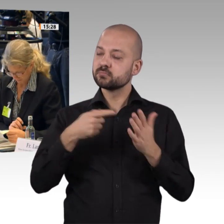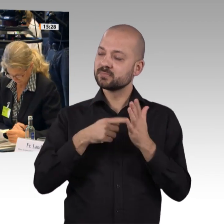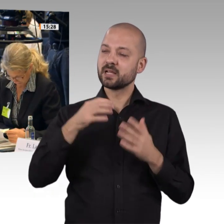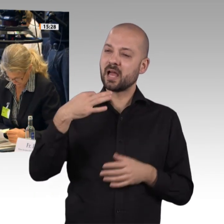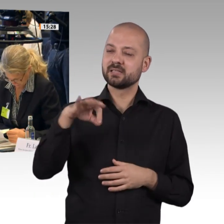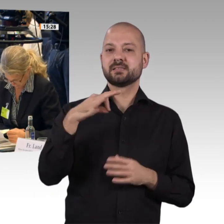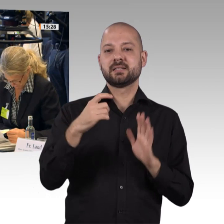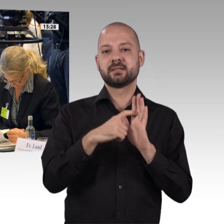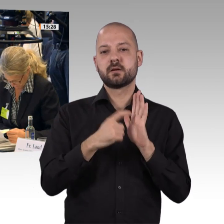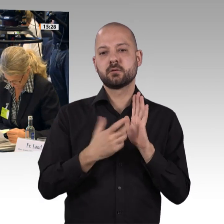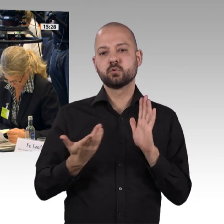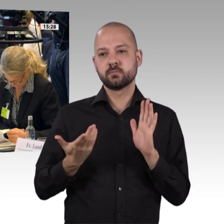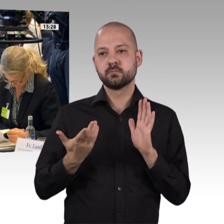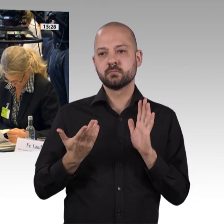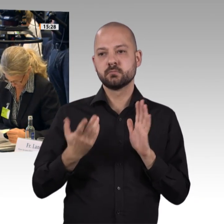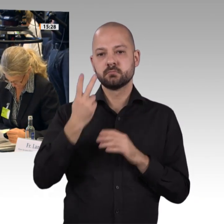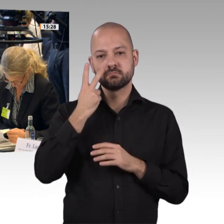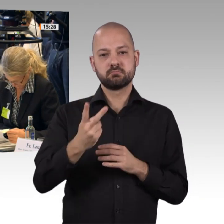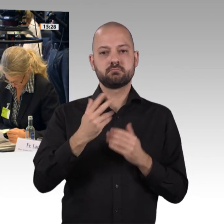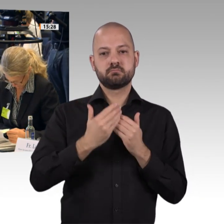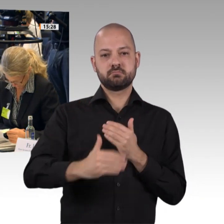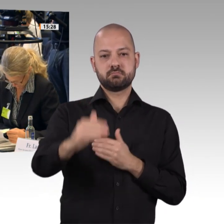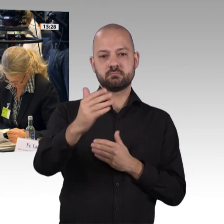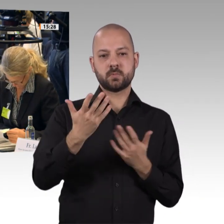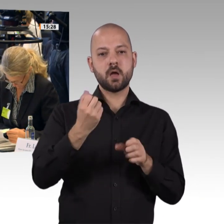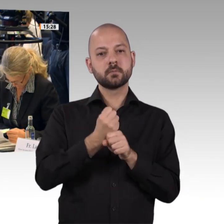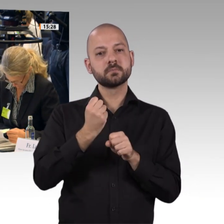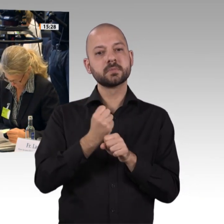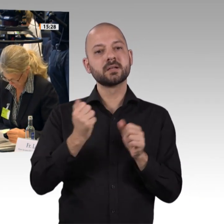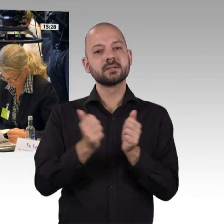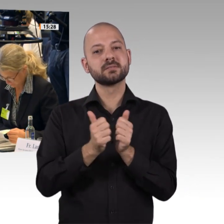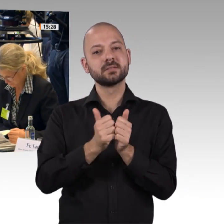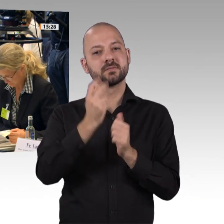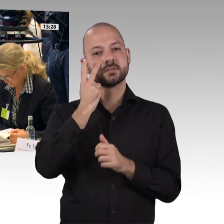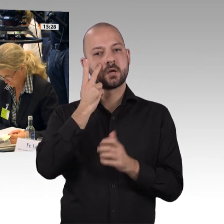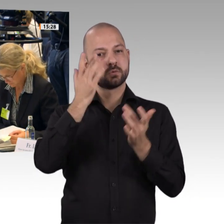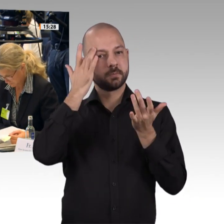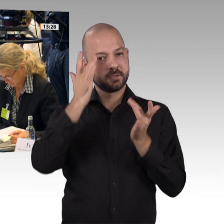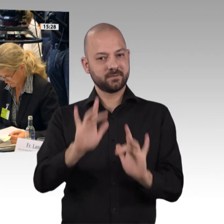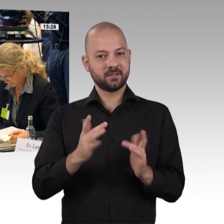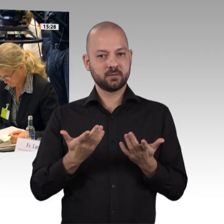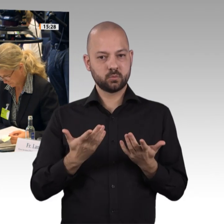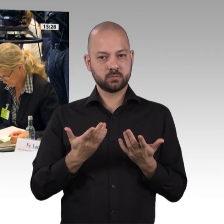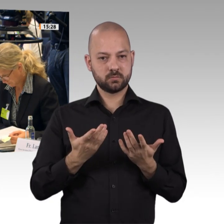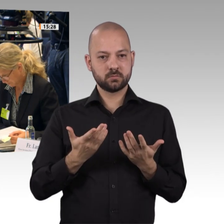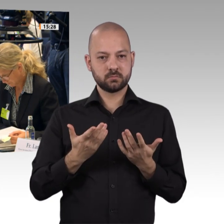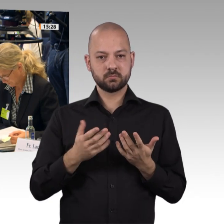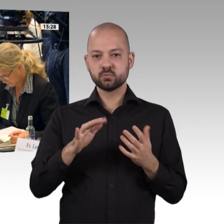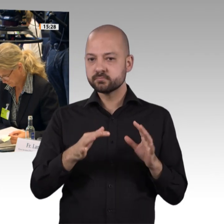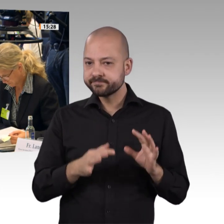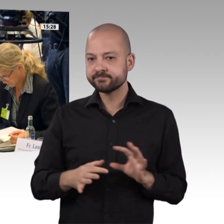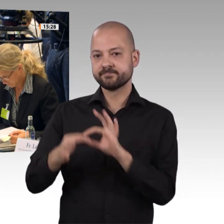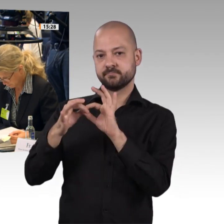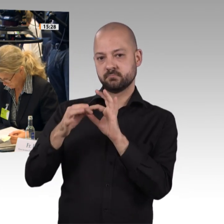durch die Integrationsämter aus Mitteln der Ausgleichsabgabe. Die einzige Frage, die wir jetzt noch haben, ist die der Notwendigkeit der